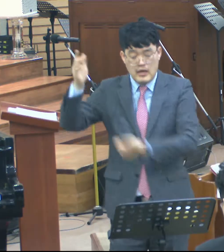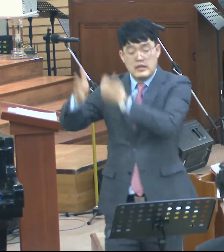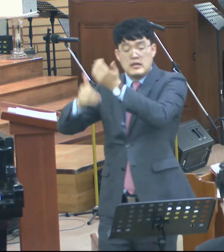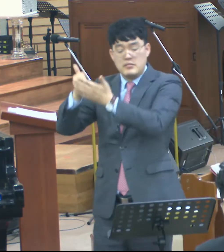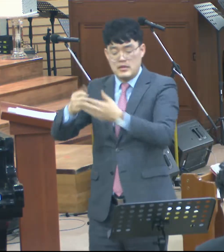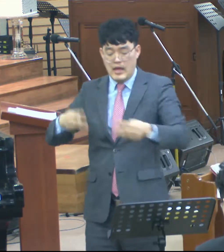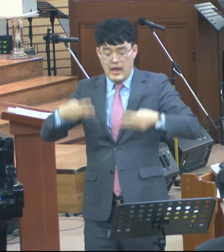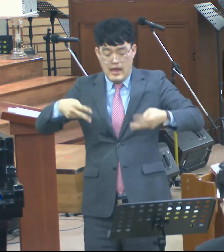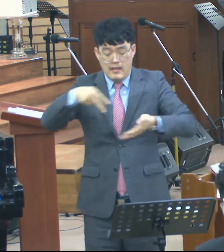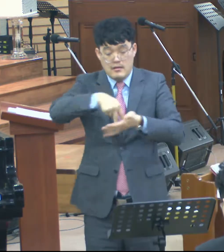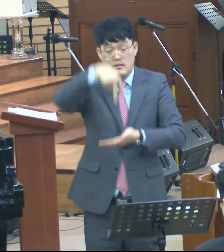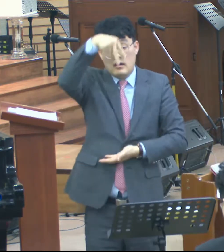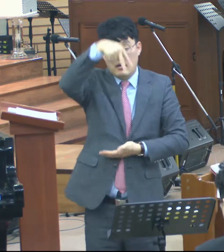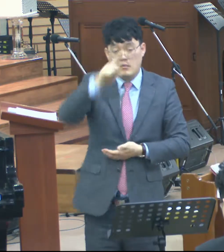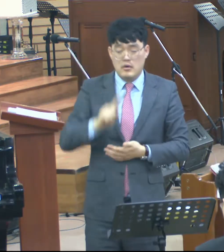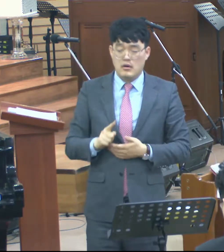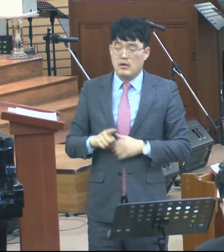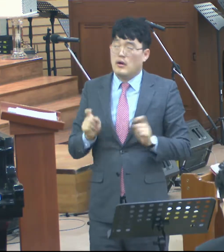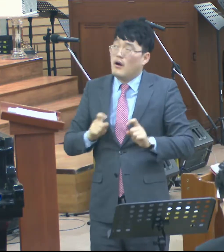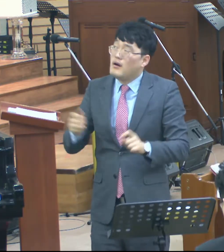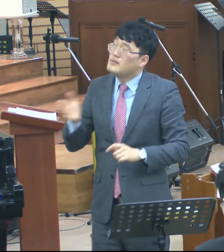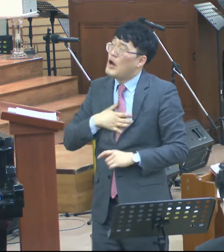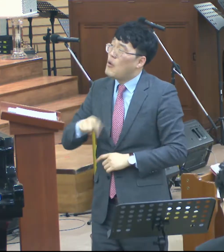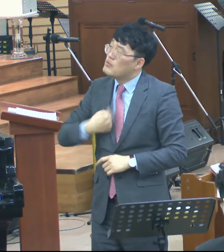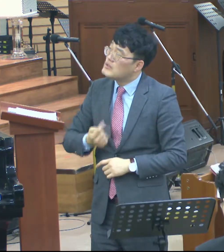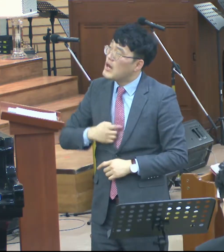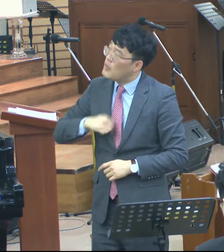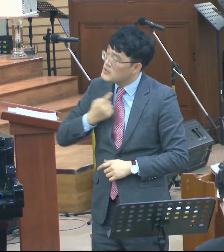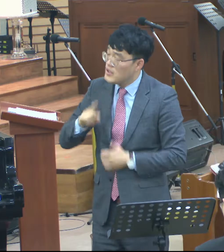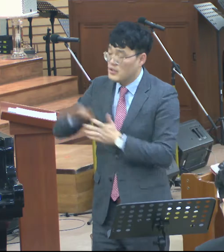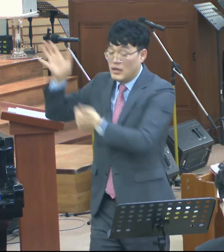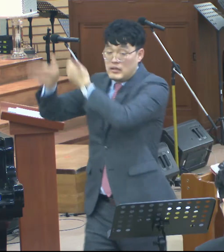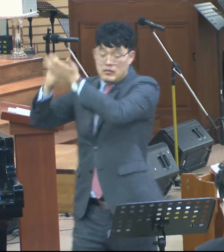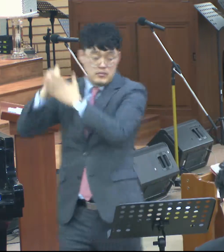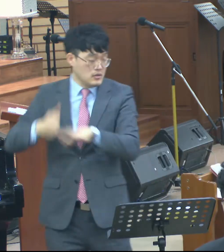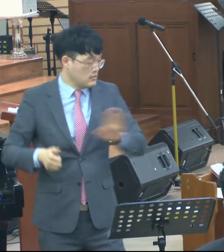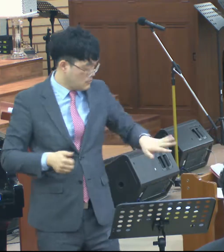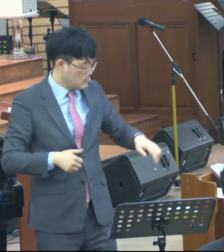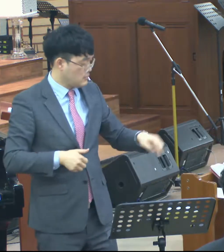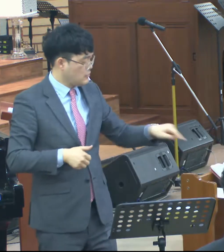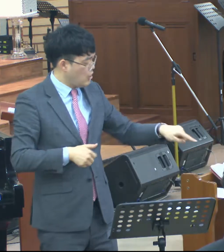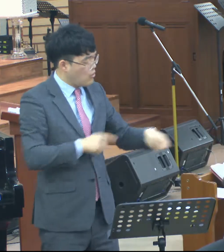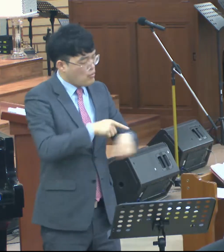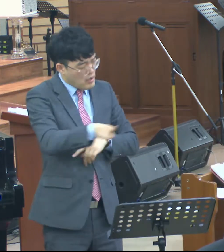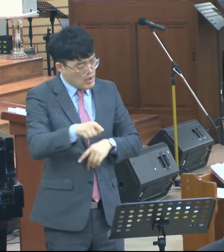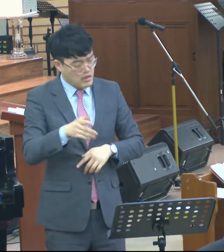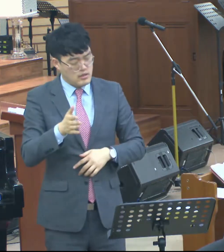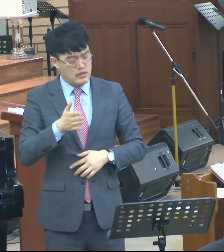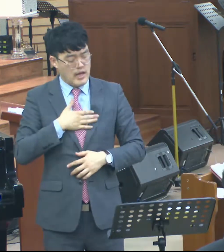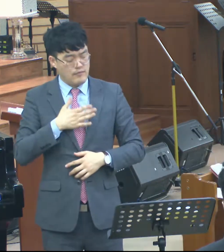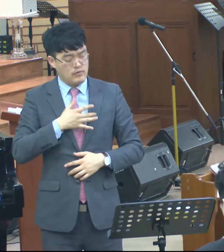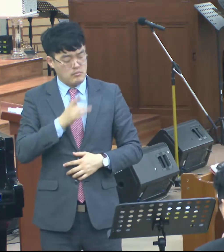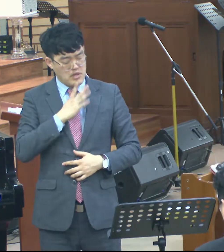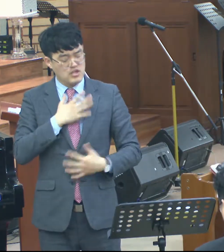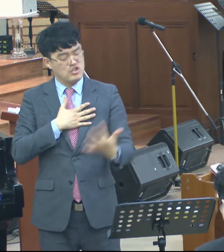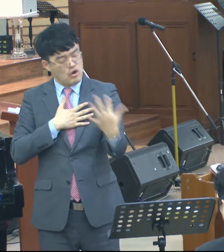있어요? 전부 선지학교에 있을까요? 저는 아니라고 봐요. 이런 나봇 같은 농부이지만 왕에게 이거는 거래